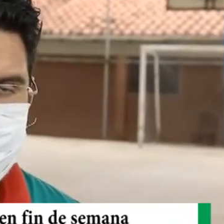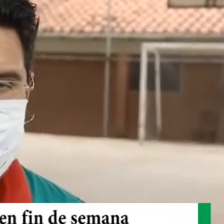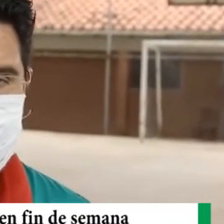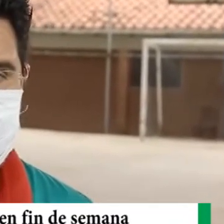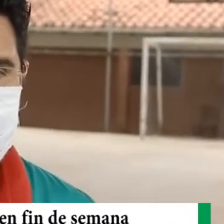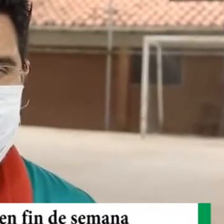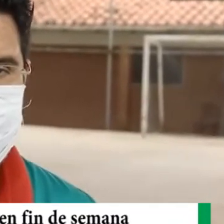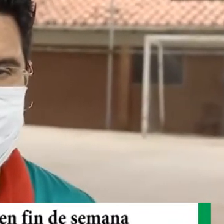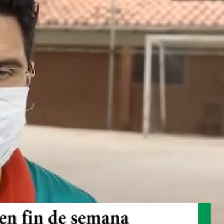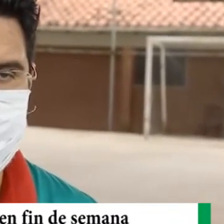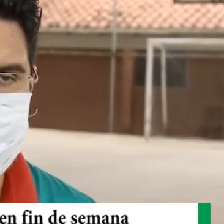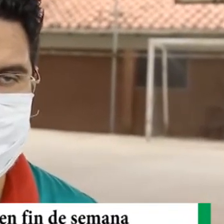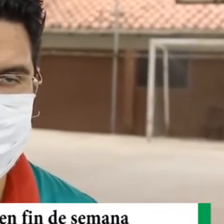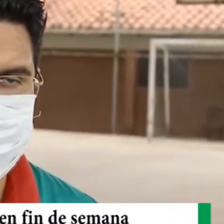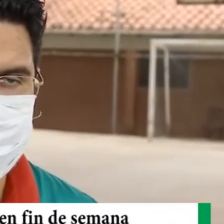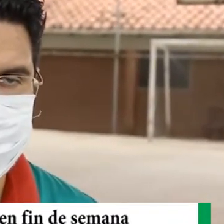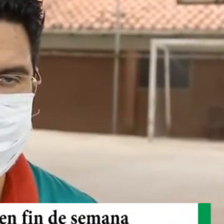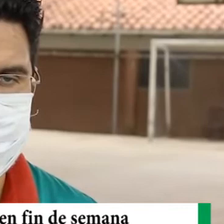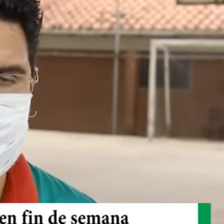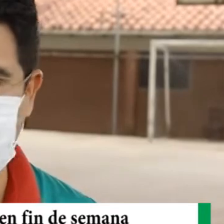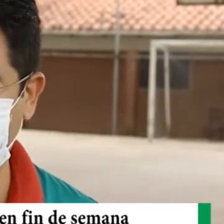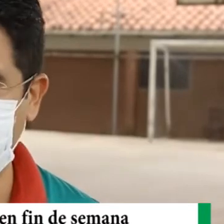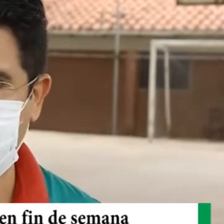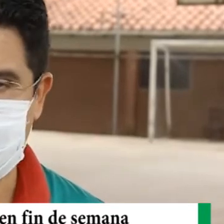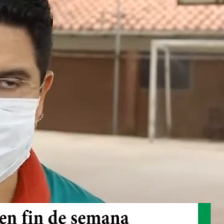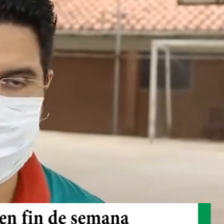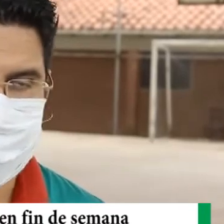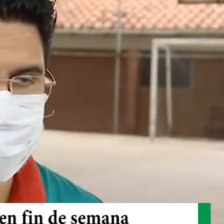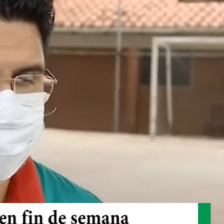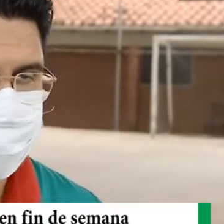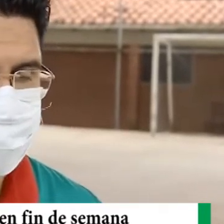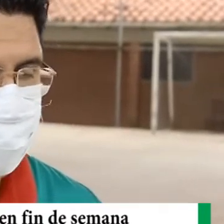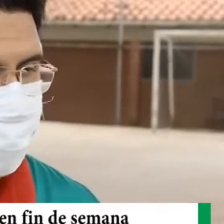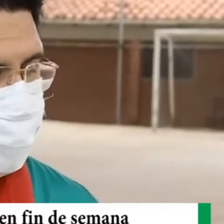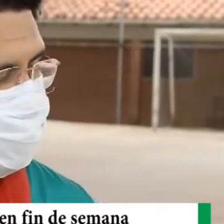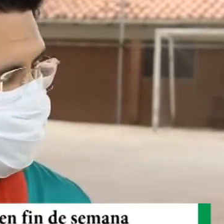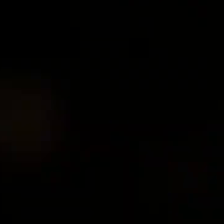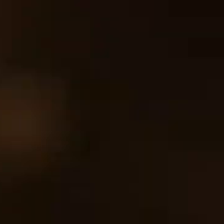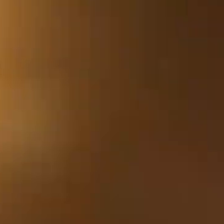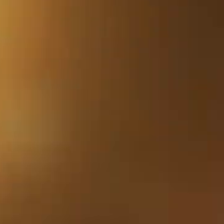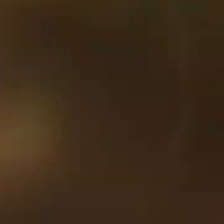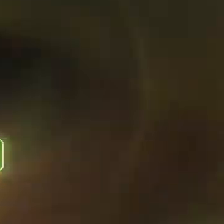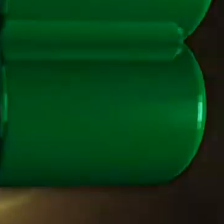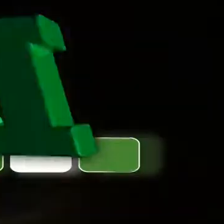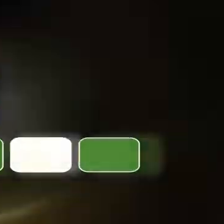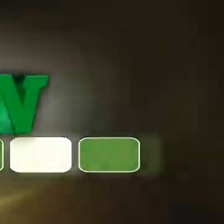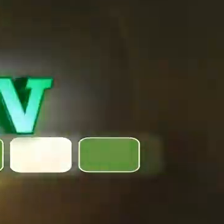Sierra, que también culminamos el día lunes con toda la labor del Banco de Alimentos Solidarios.